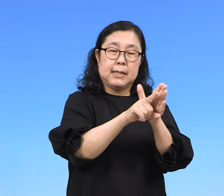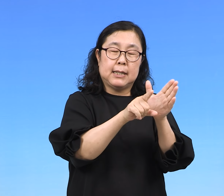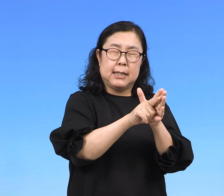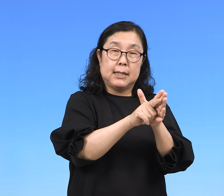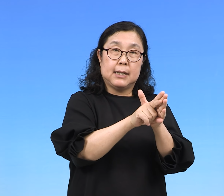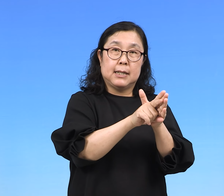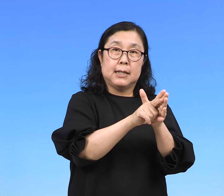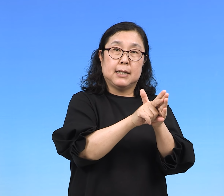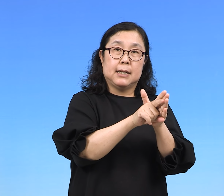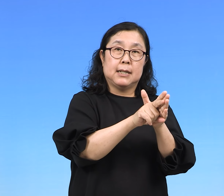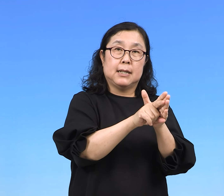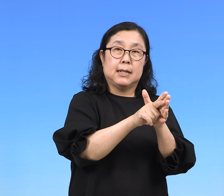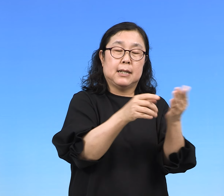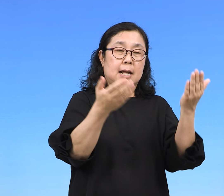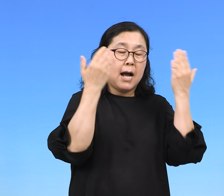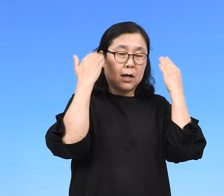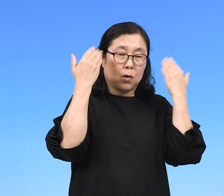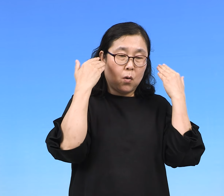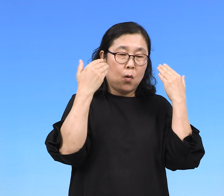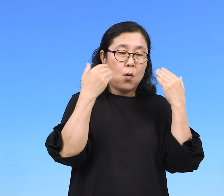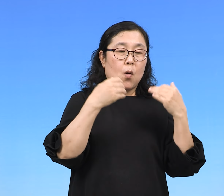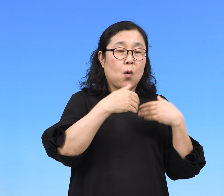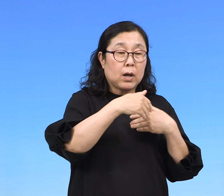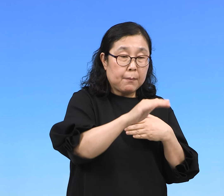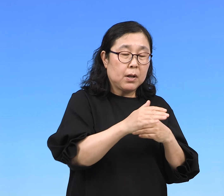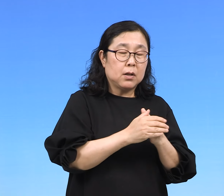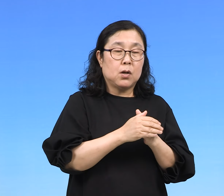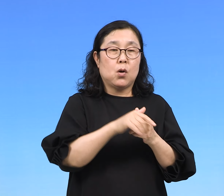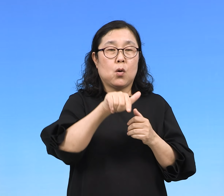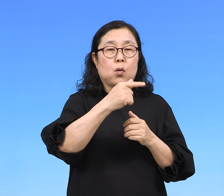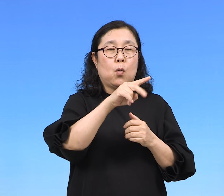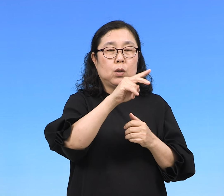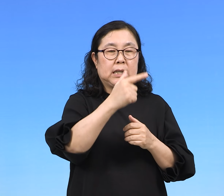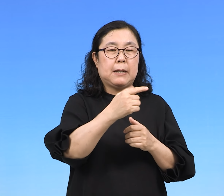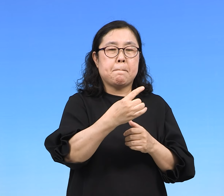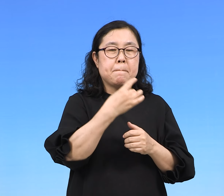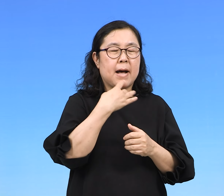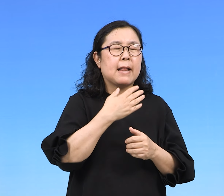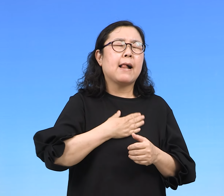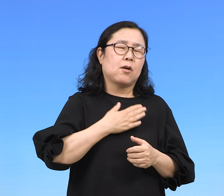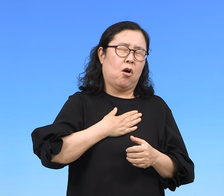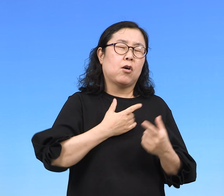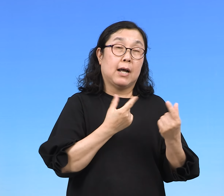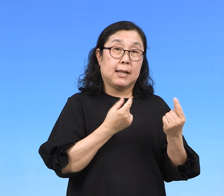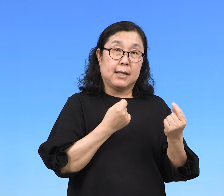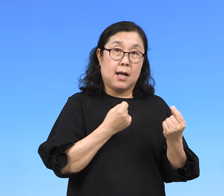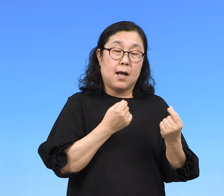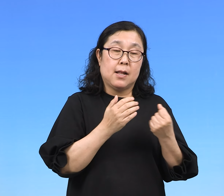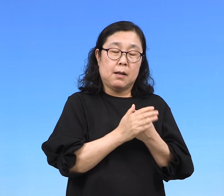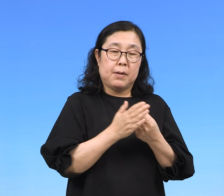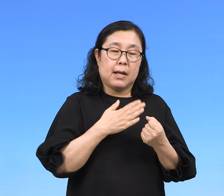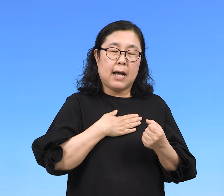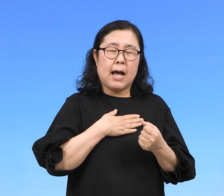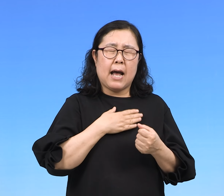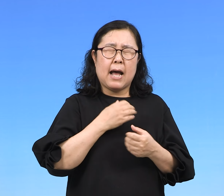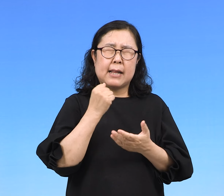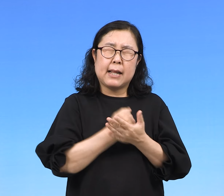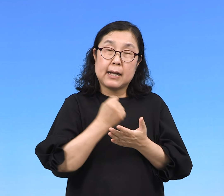가면은 내 성격상 뭐 고신 그러면서 그렇게 그냥 교단에 파묻힐 것 같아서, 그래서 참 그게